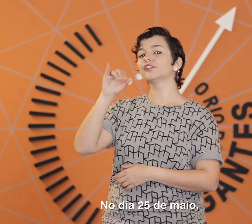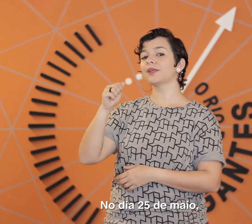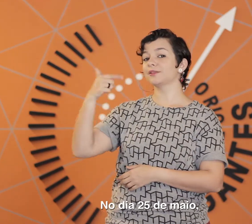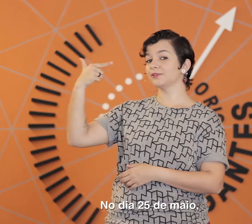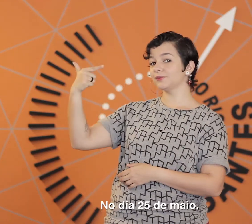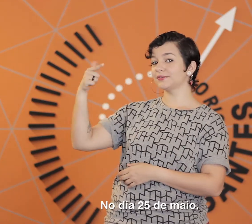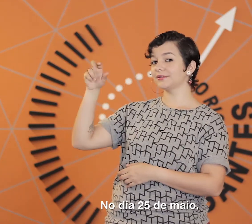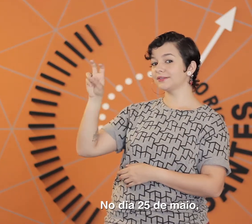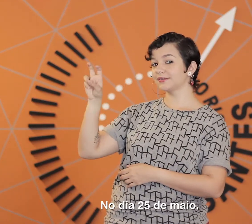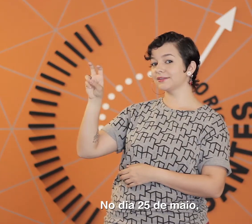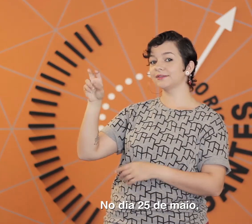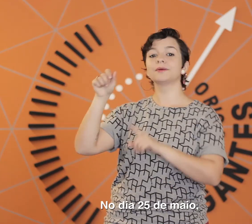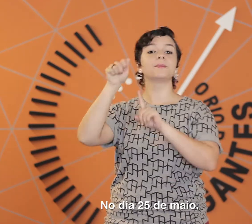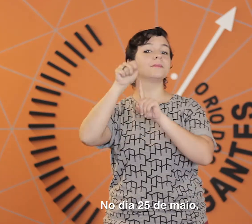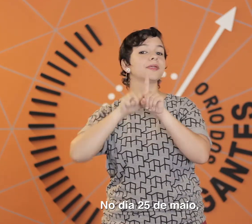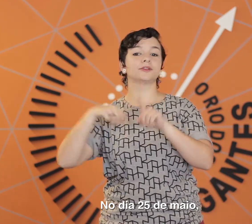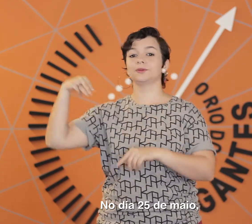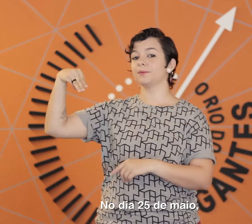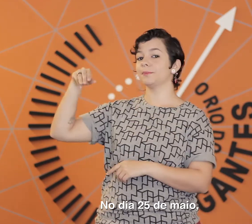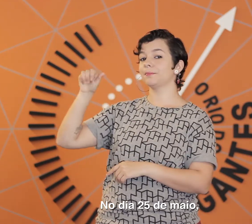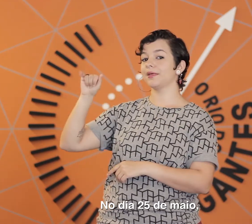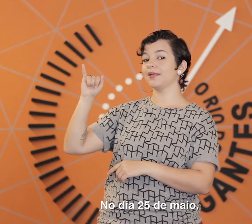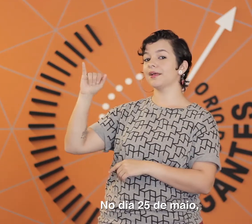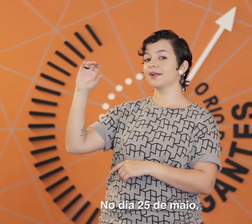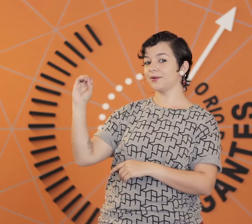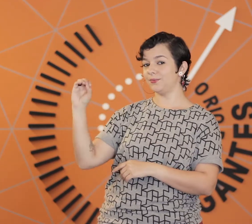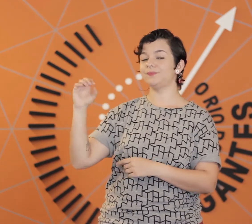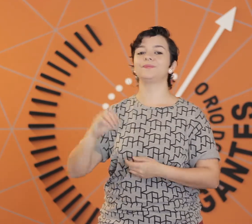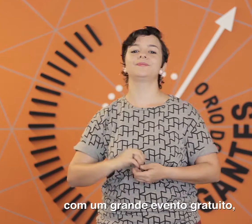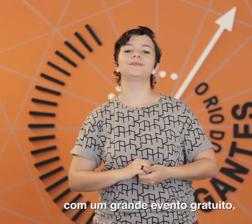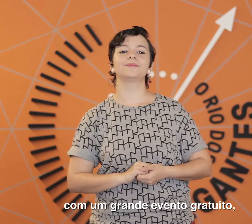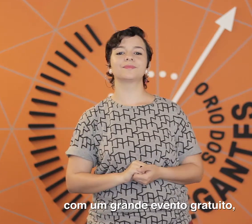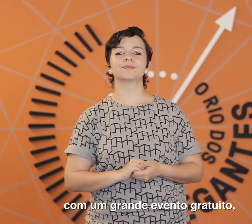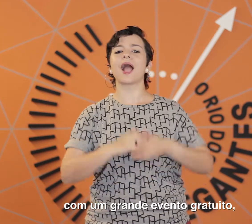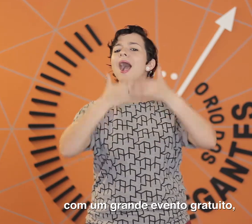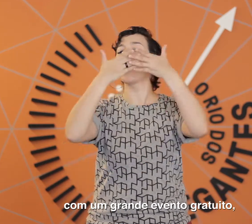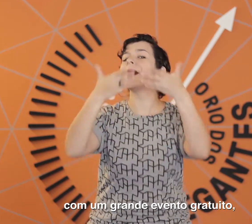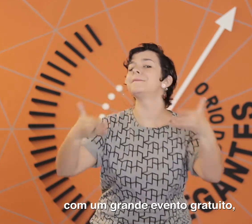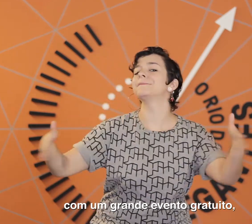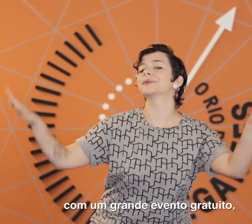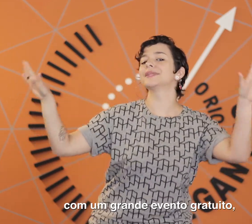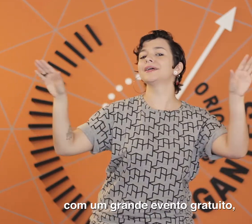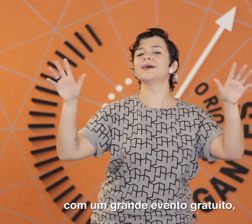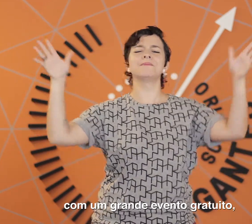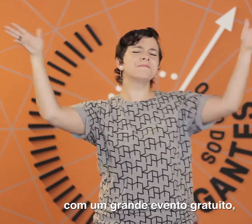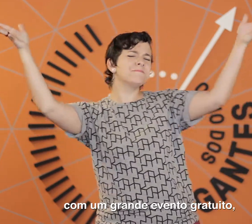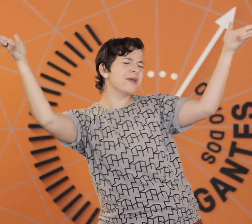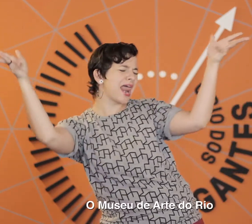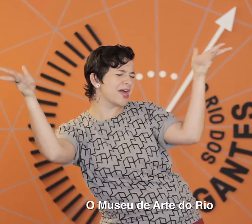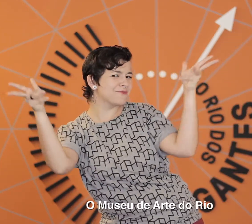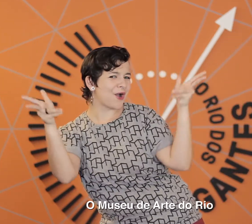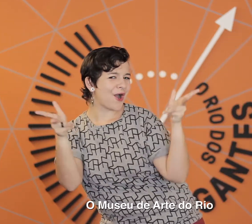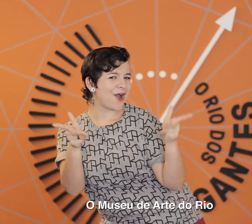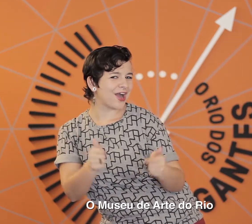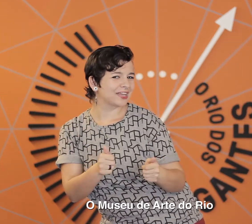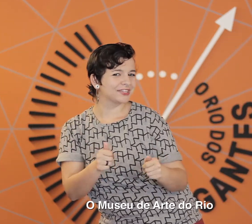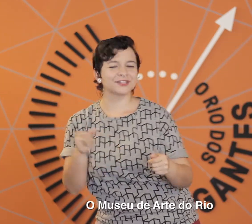No dia 25 de maio, com um grande evento gratuito, o Museu de Arte do